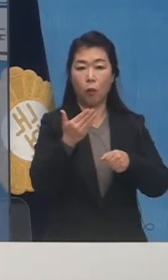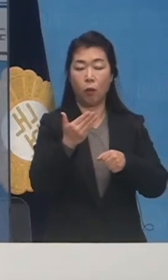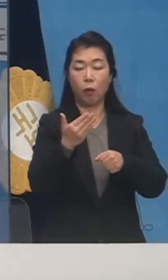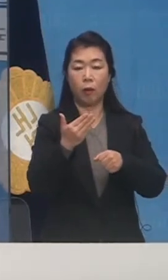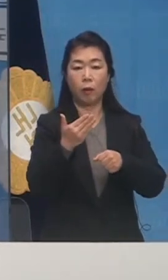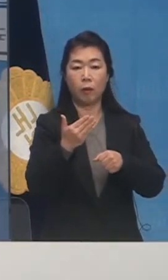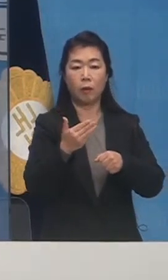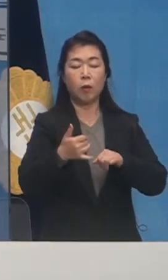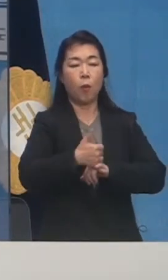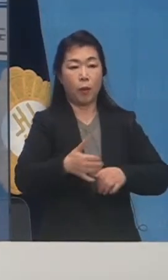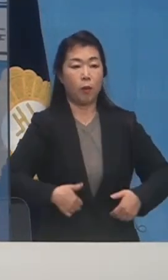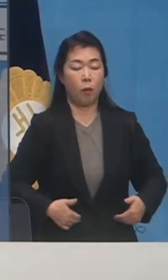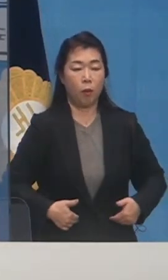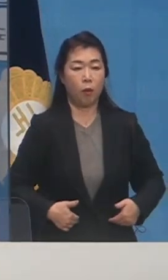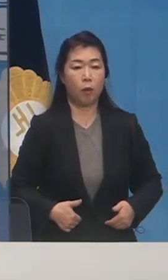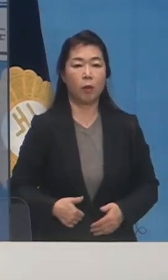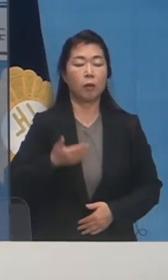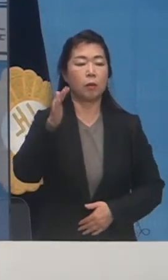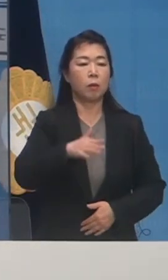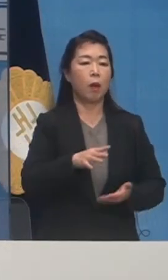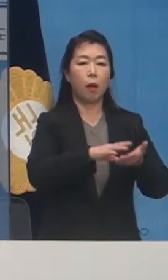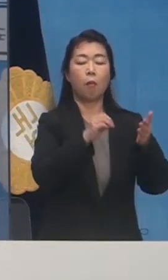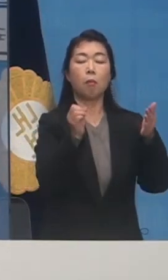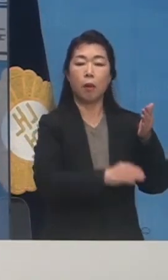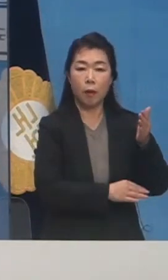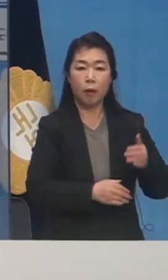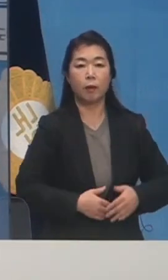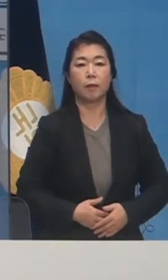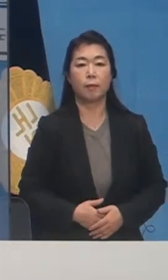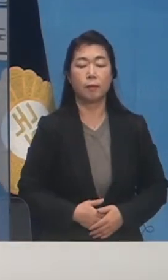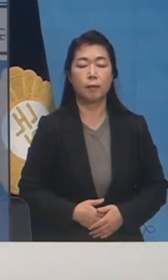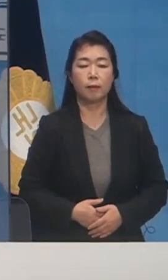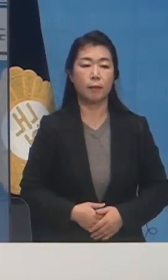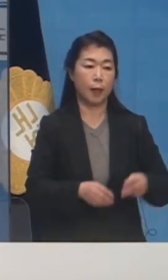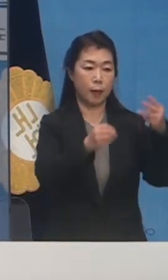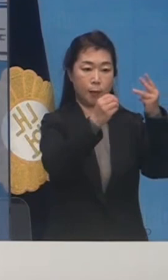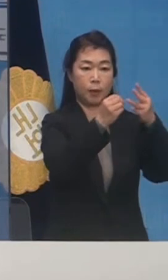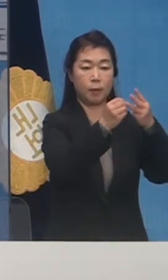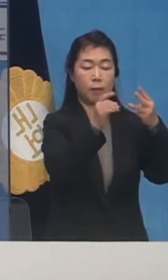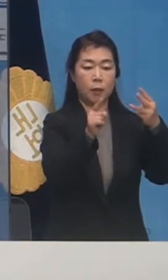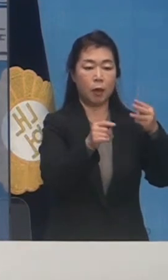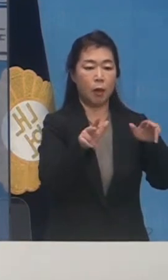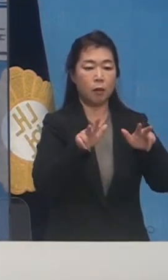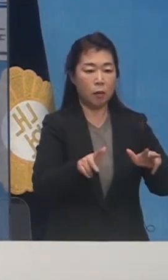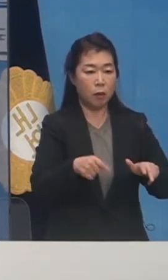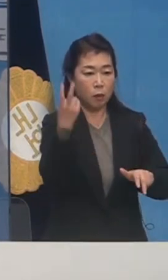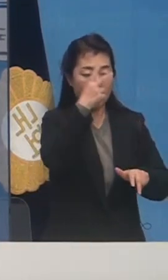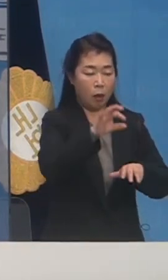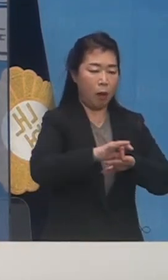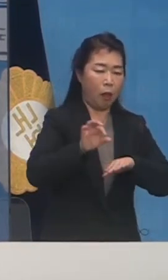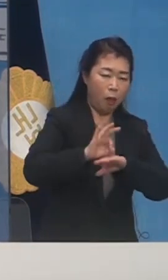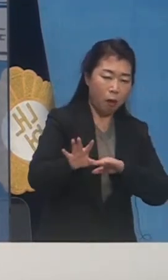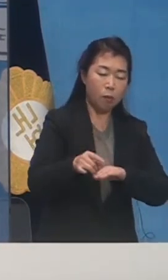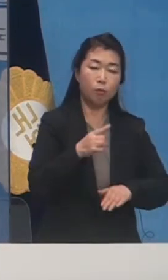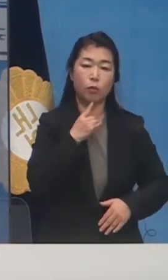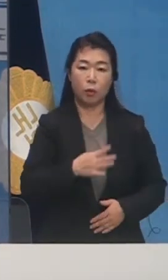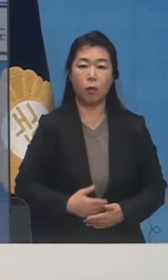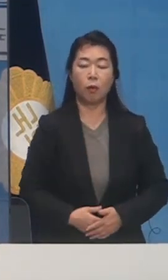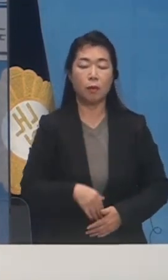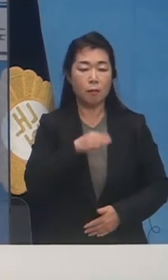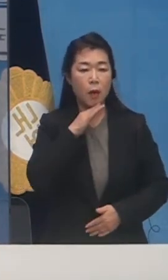재확인하는 과정이 필요한데 이는 생략됐다. 셋째, 현장 조사는 형식적이었을 뿐